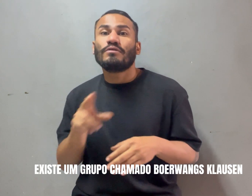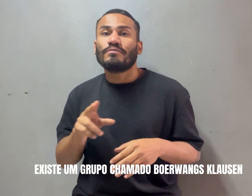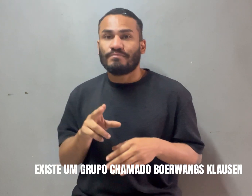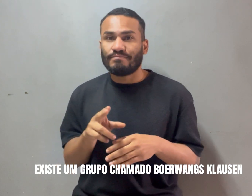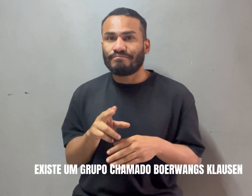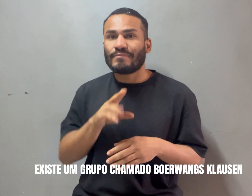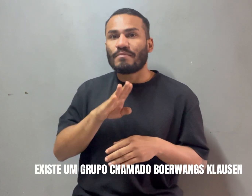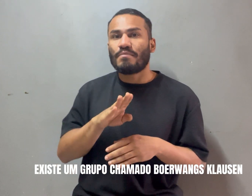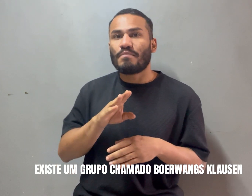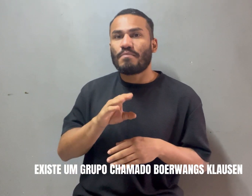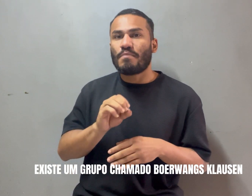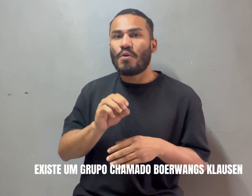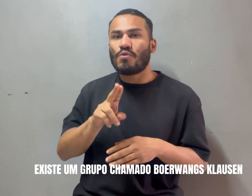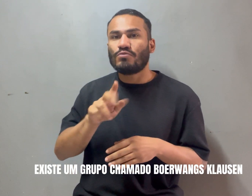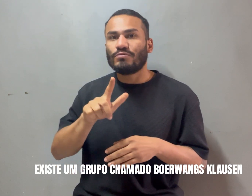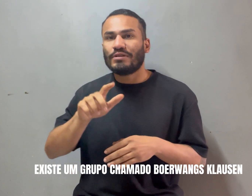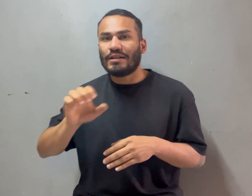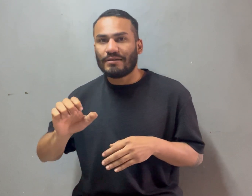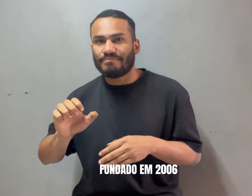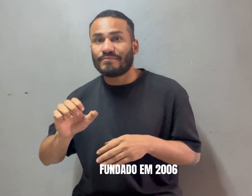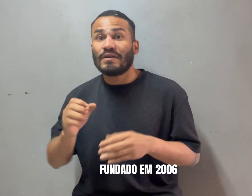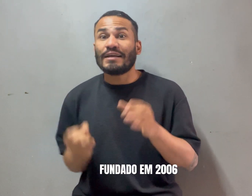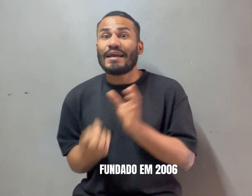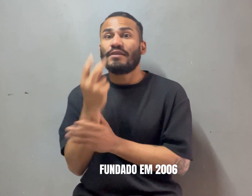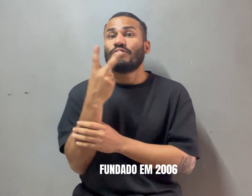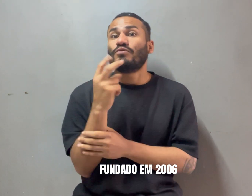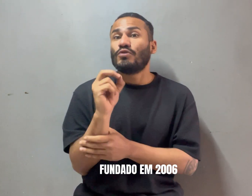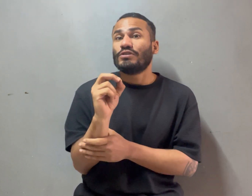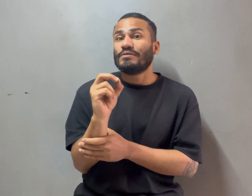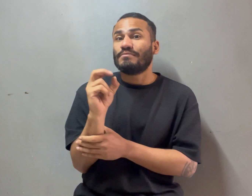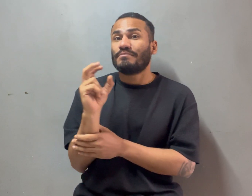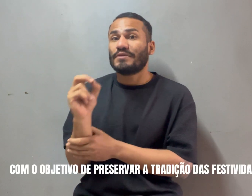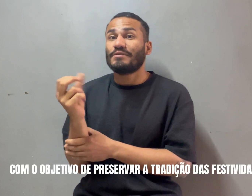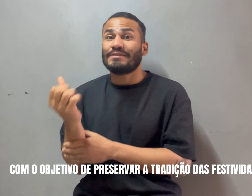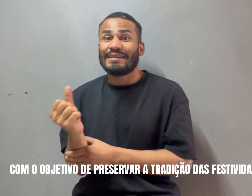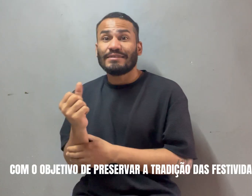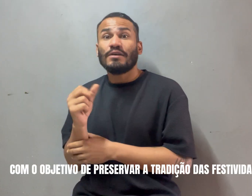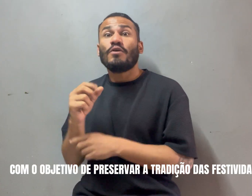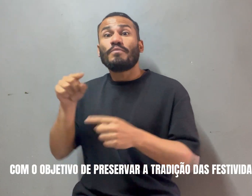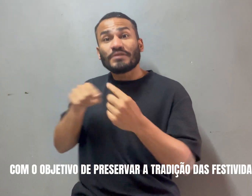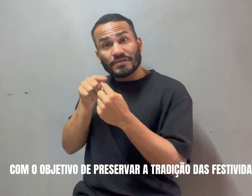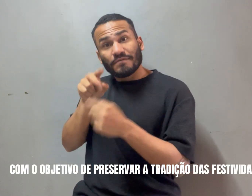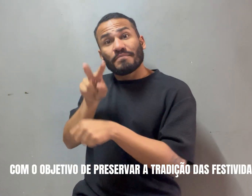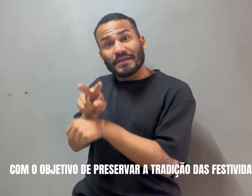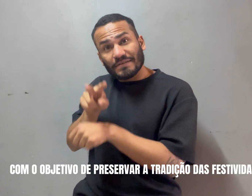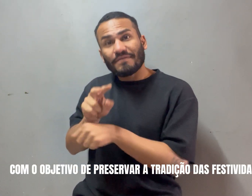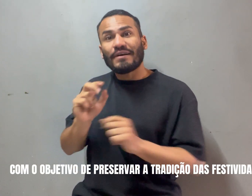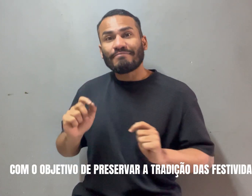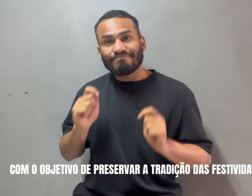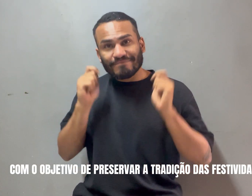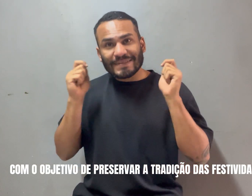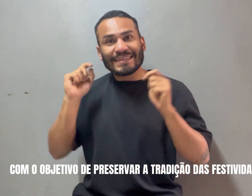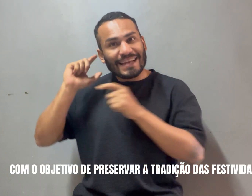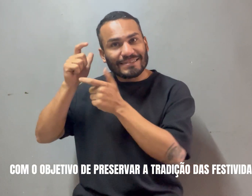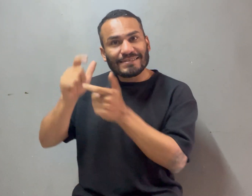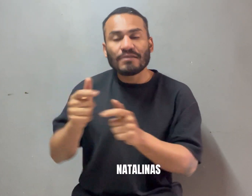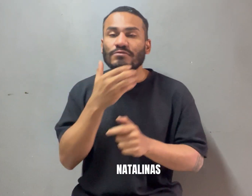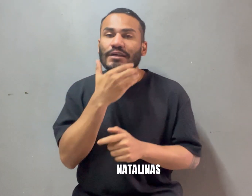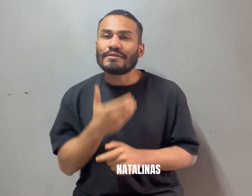chamado Boerwansklausen, fundado em 2006, com o objetivo de preservar a tradição das festividades natalinas